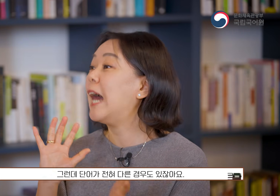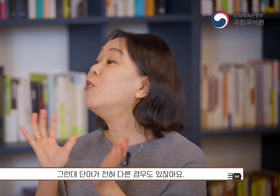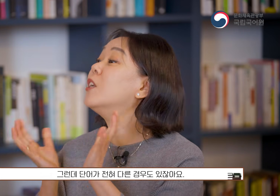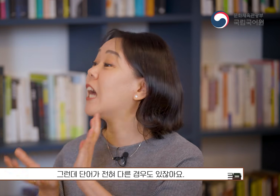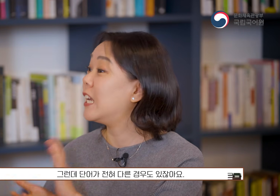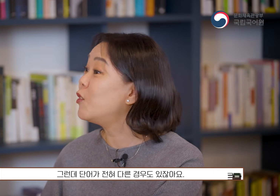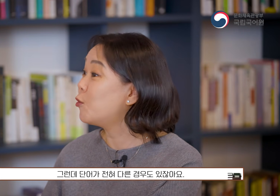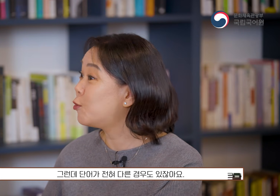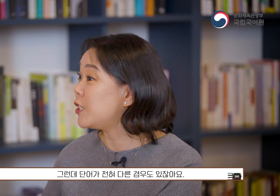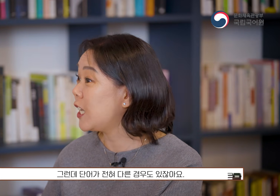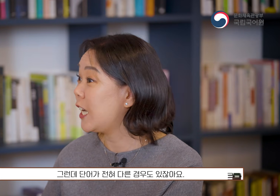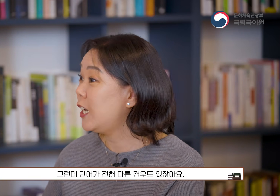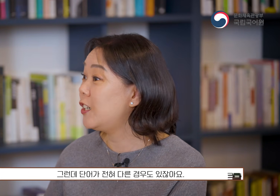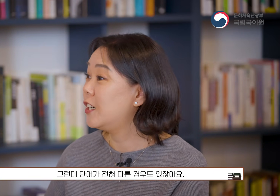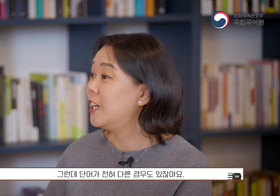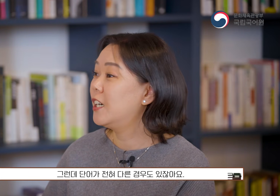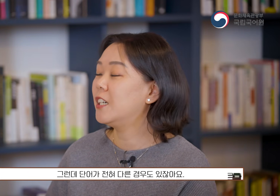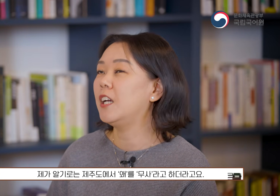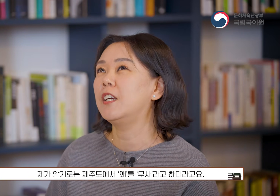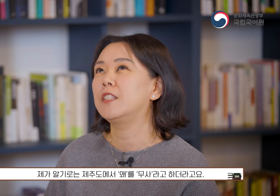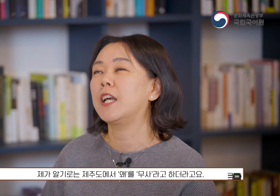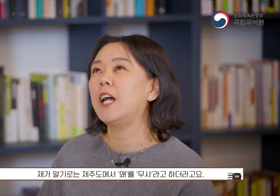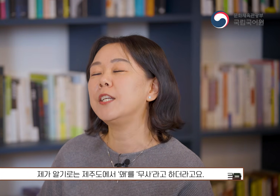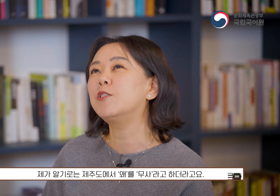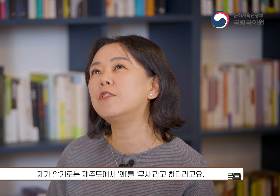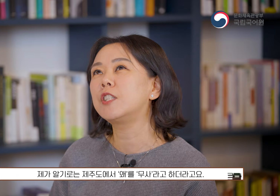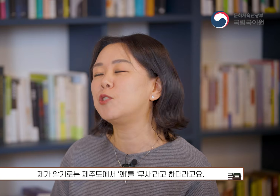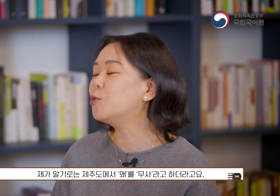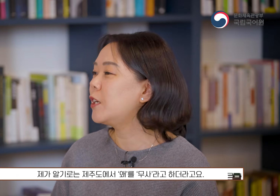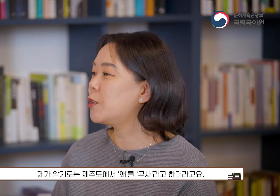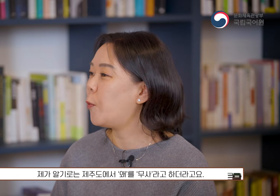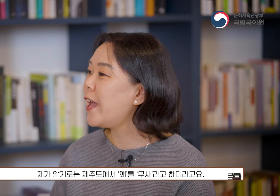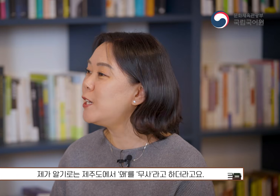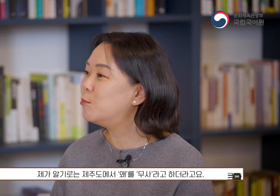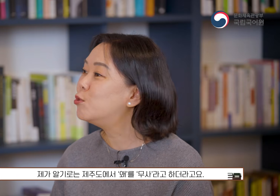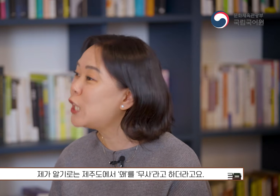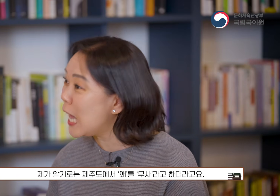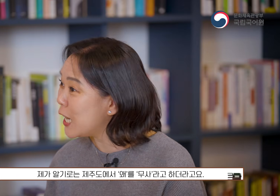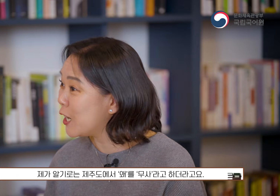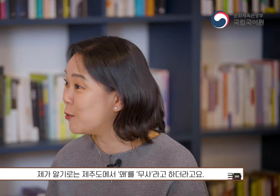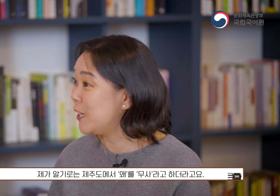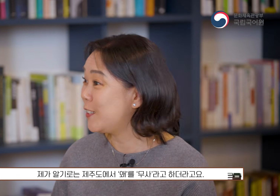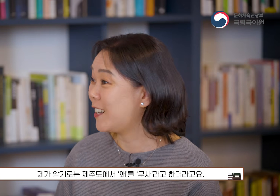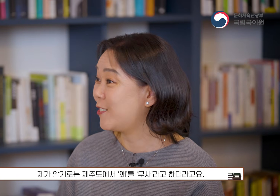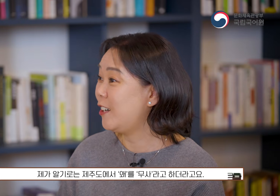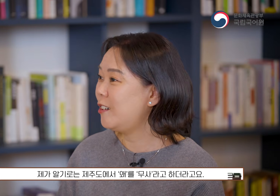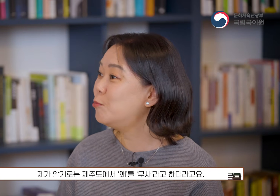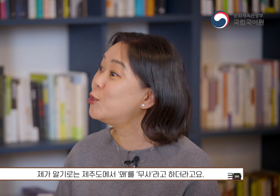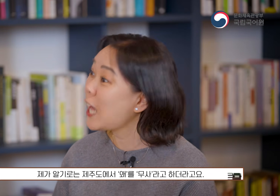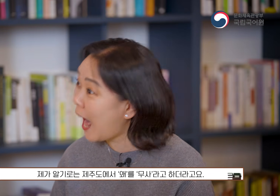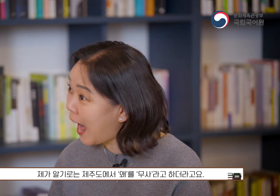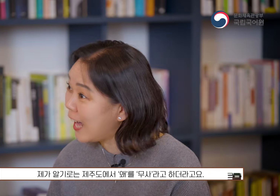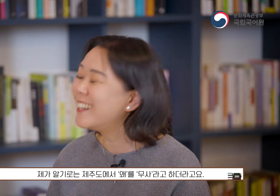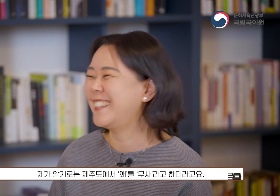단어가 다른 경우도 있잖아요. 네. 예, 제가 알기로는 제주도에서 왜를 무사라라고 하더라고요. 무사. 아, 네.